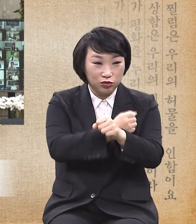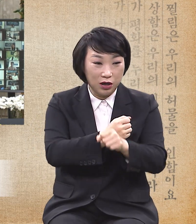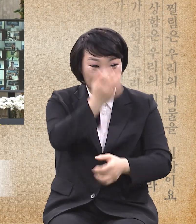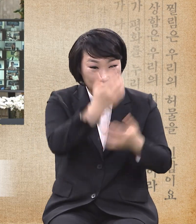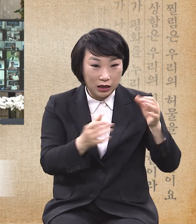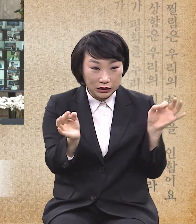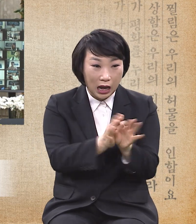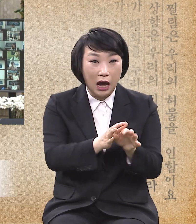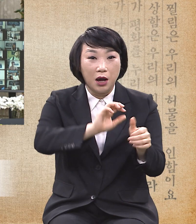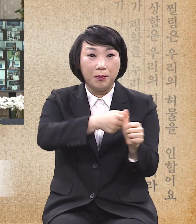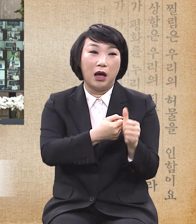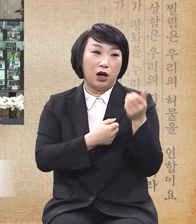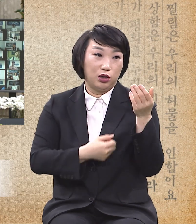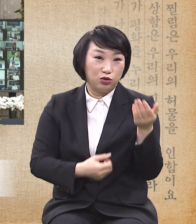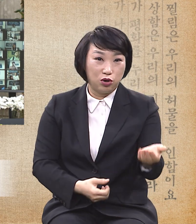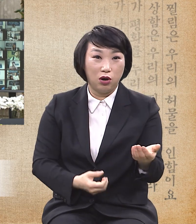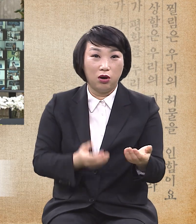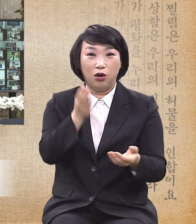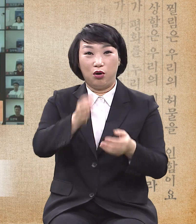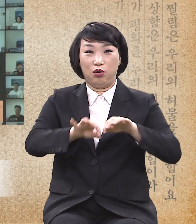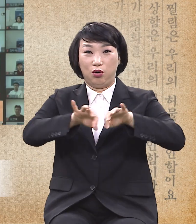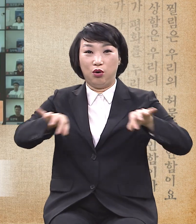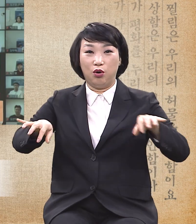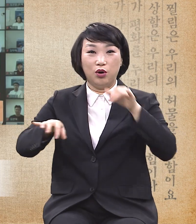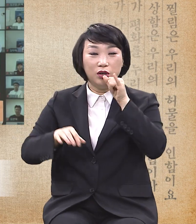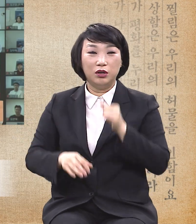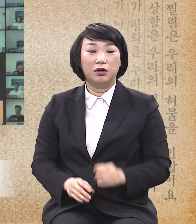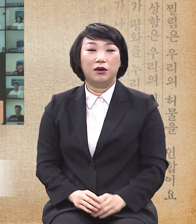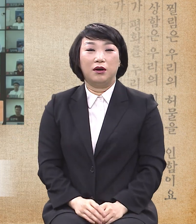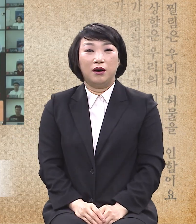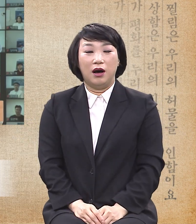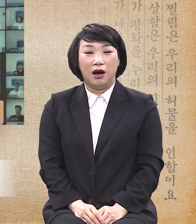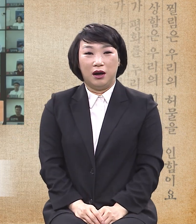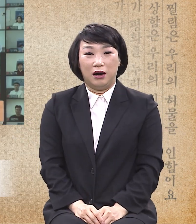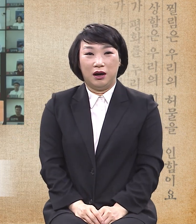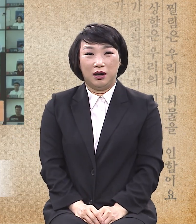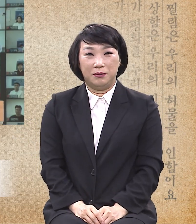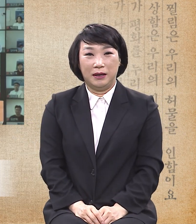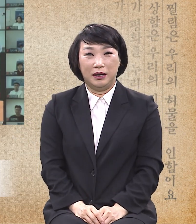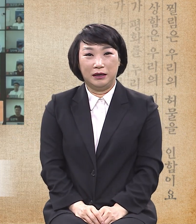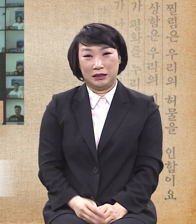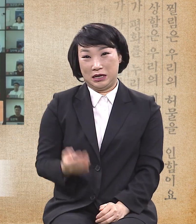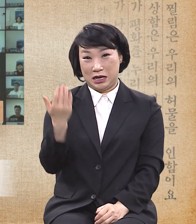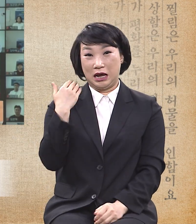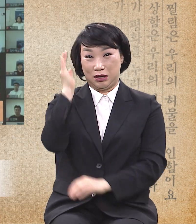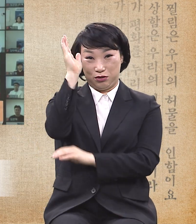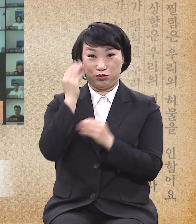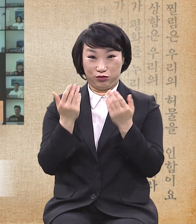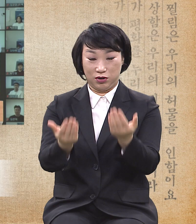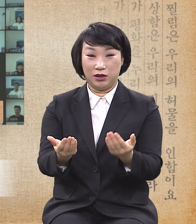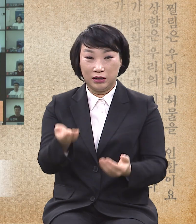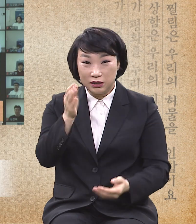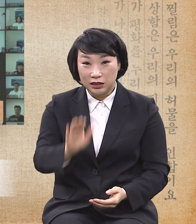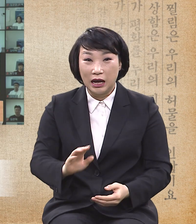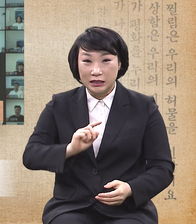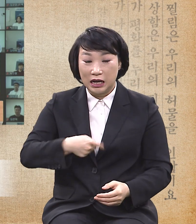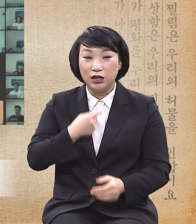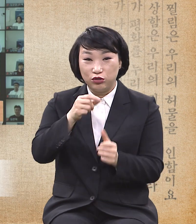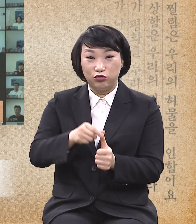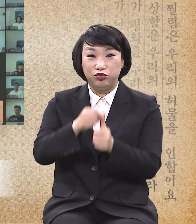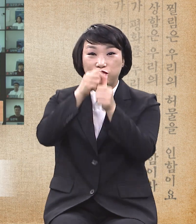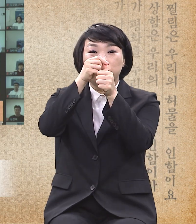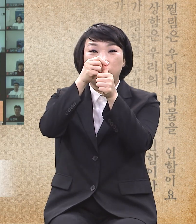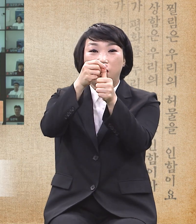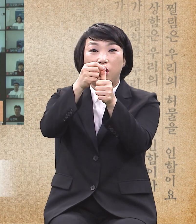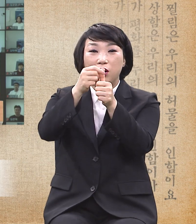공력이 불타면 해를 받으리니 해를 받으리니 아까도 말했잖아요. 그러나 자기는 구원